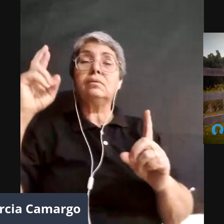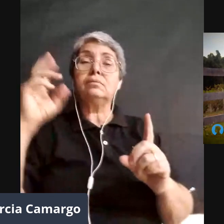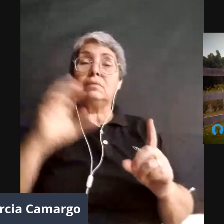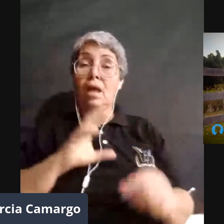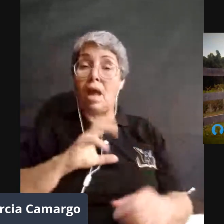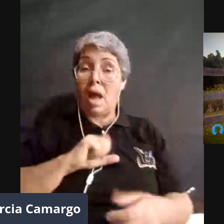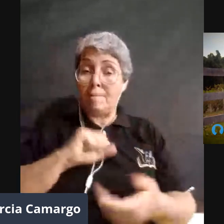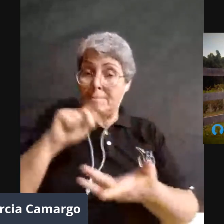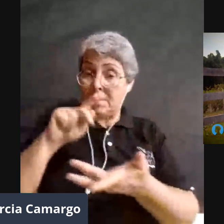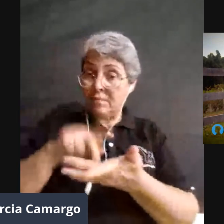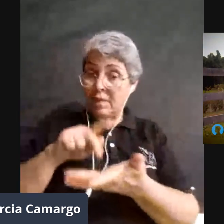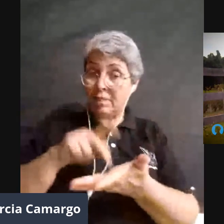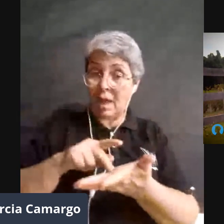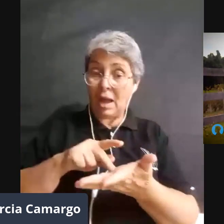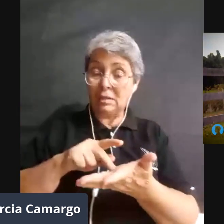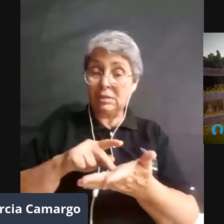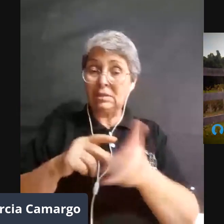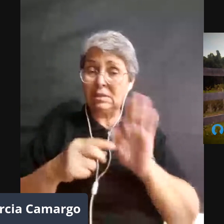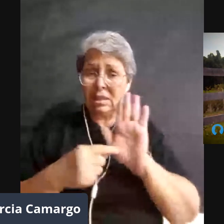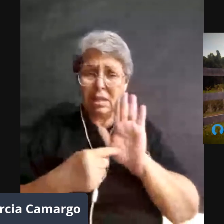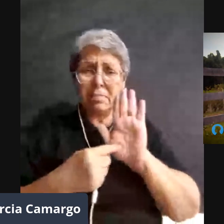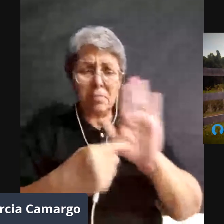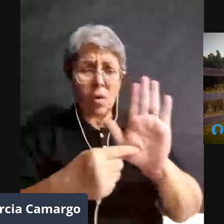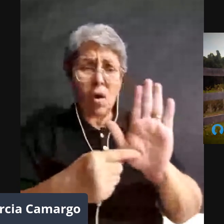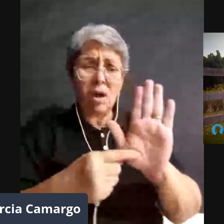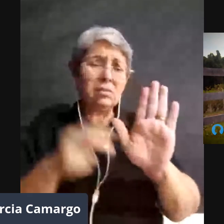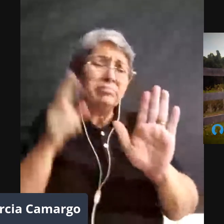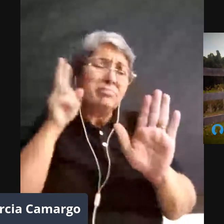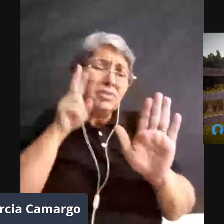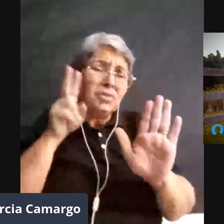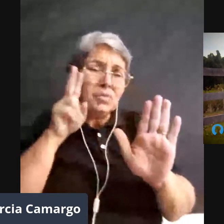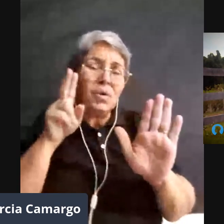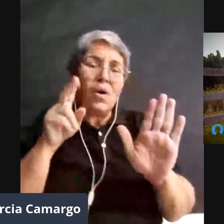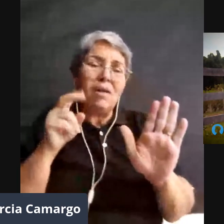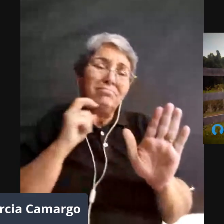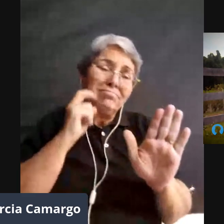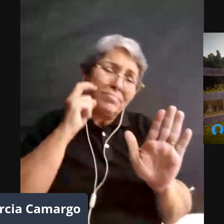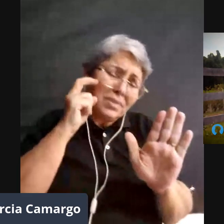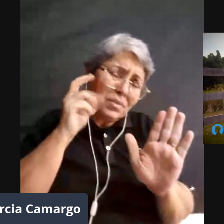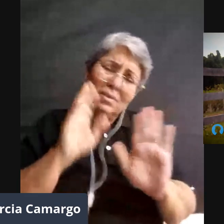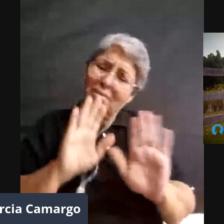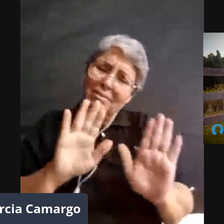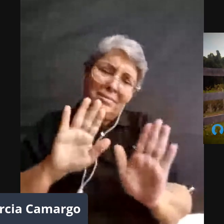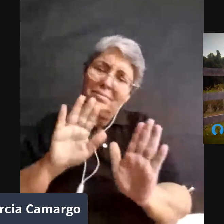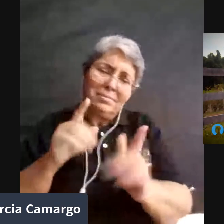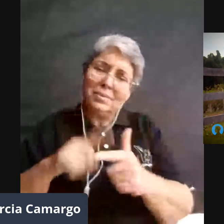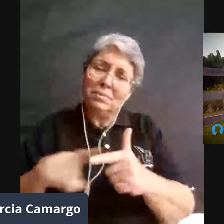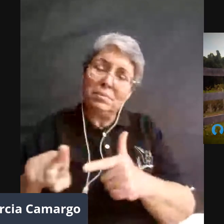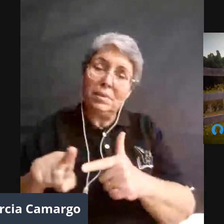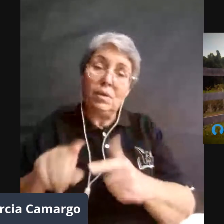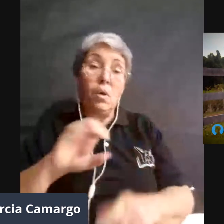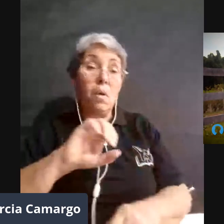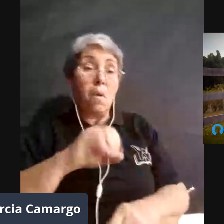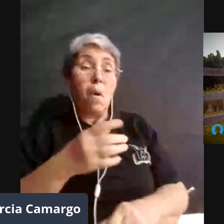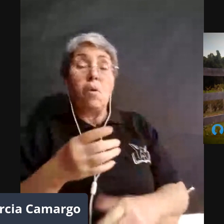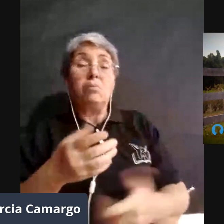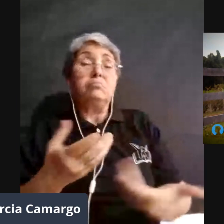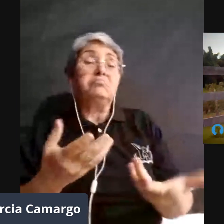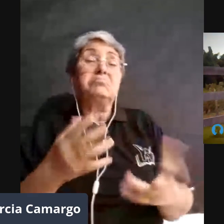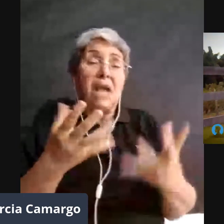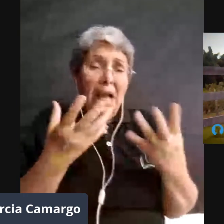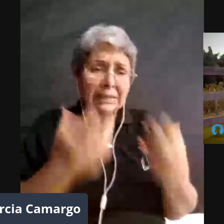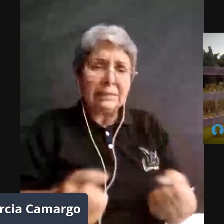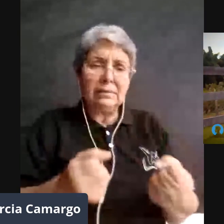mesmo que revele coisas vergonhosas na nossa história, ou abraçar a operação do erro. Você escolhe, você decide. E